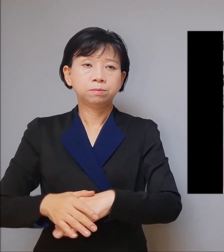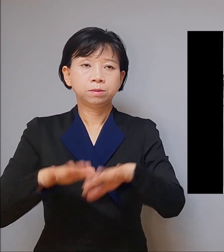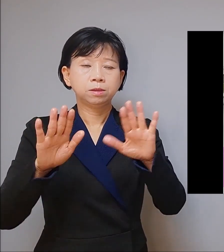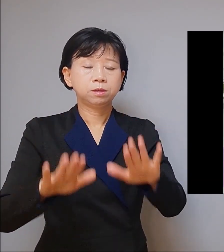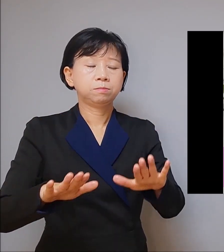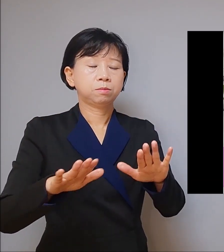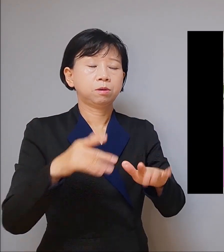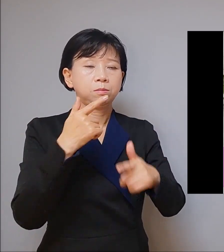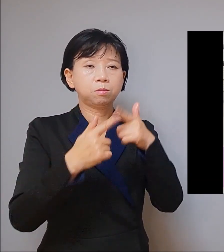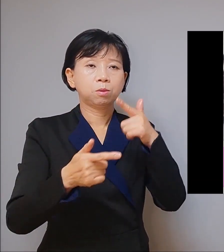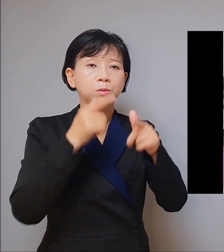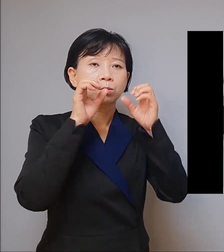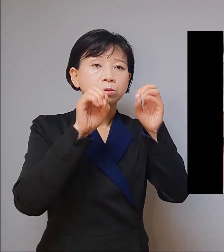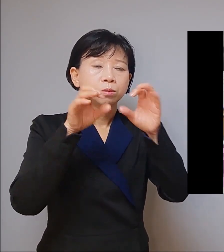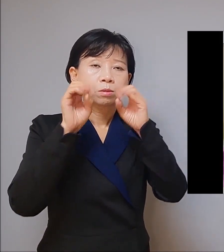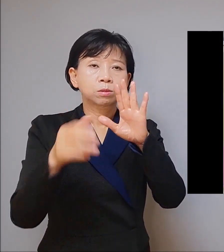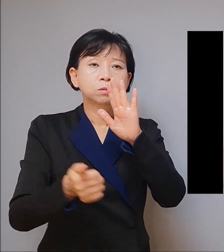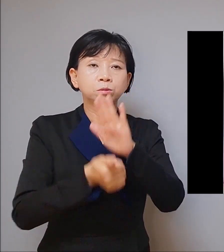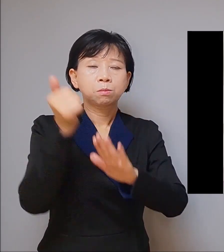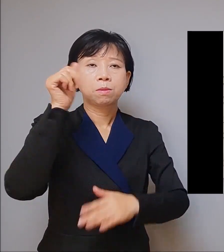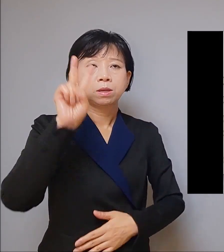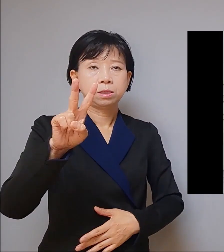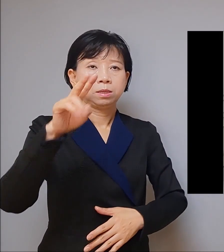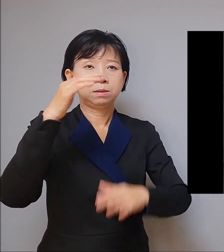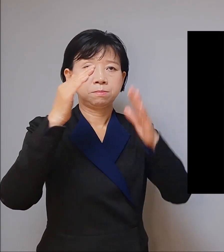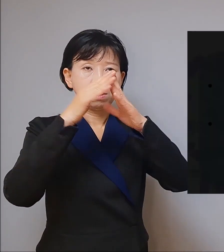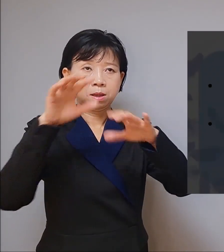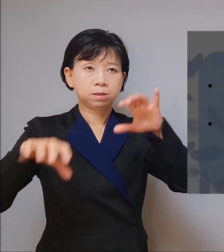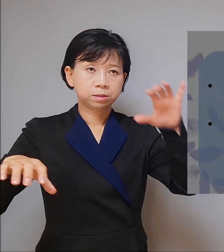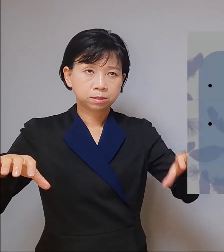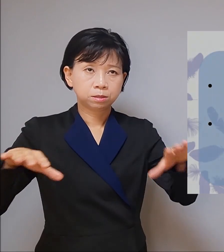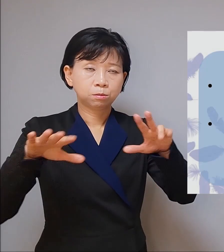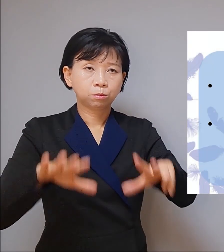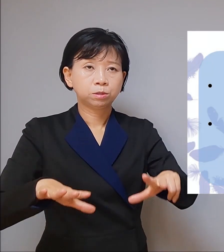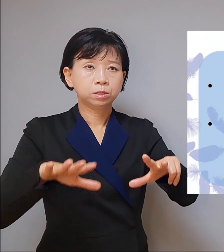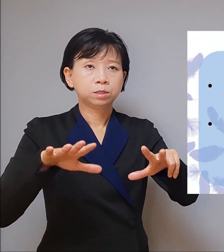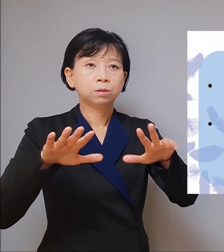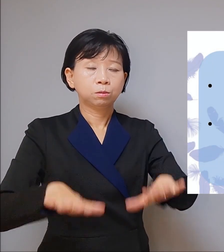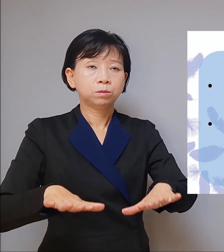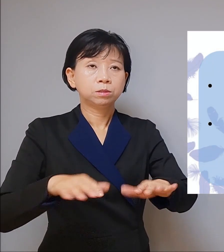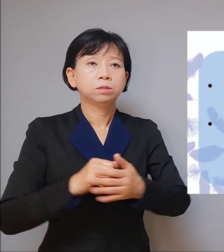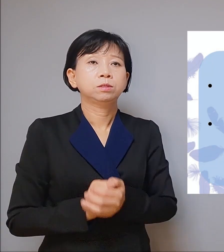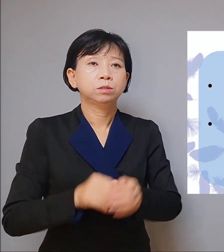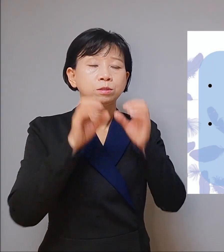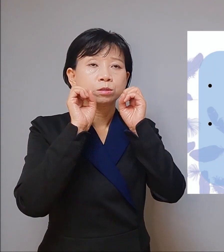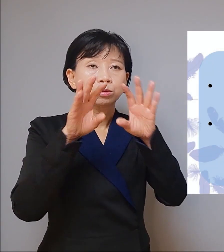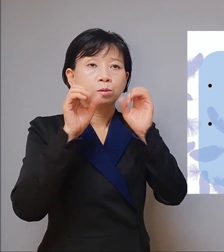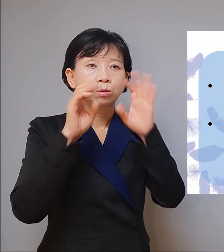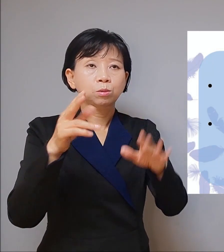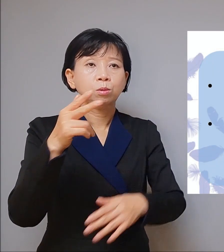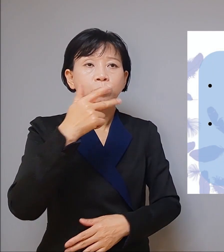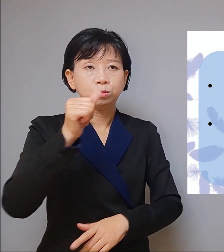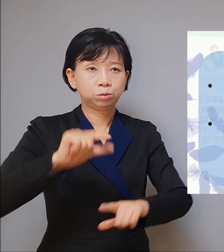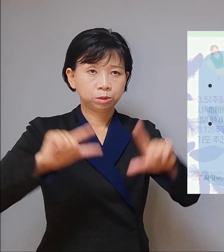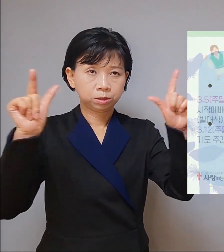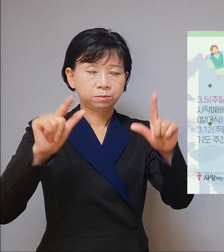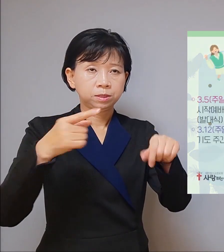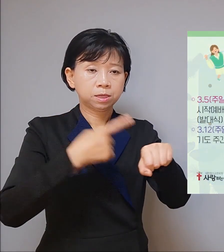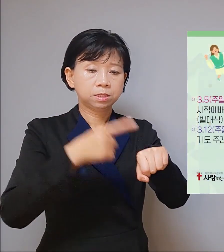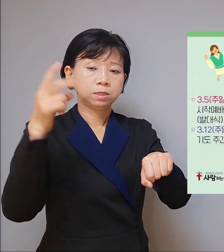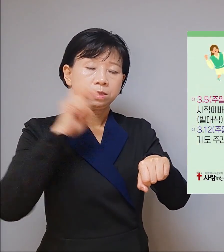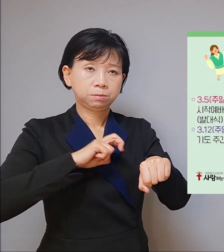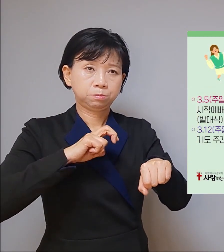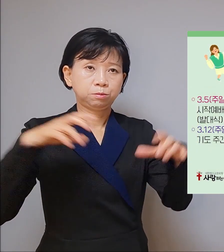이번 주 목요 전도는 소망 2마을입니다. 오늘은 전도 주일입니다. 1시 20분까지 모여주시기